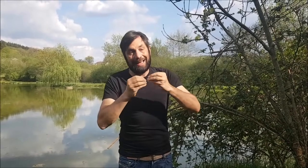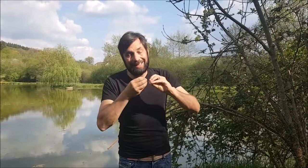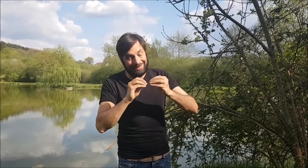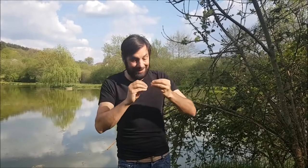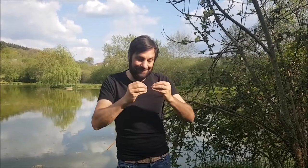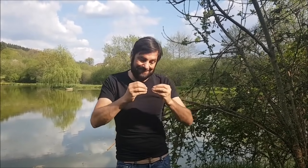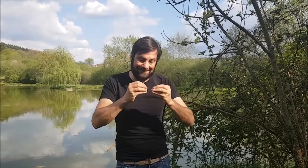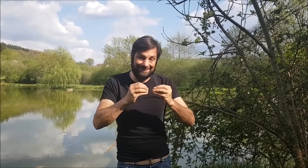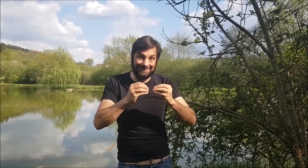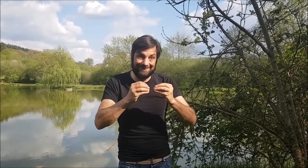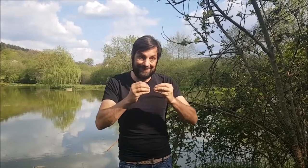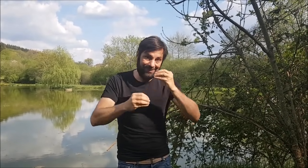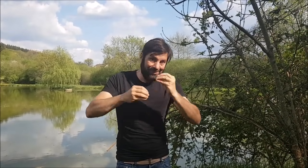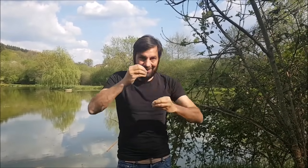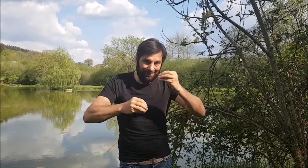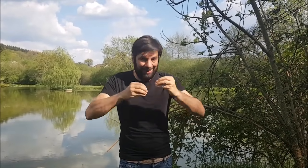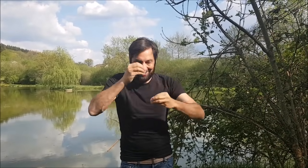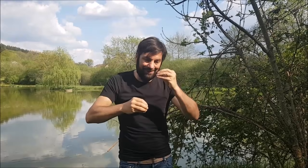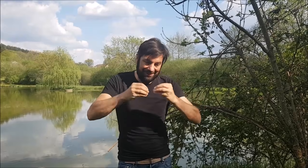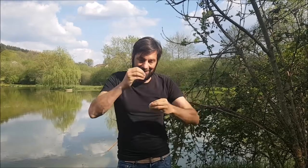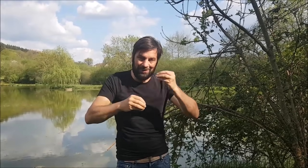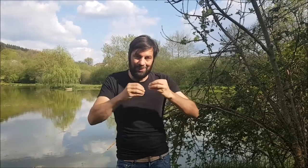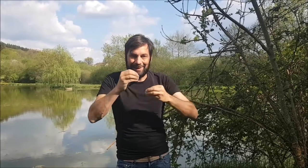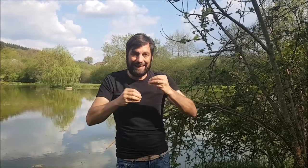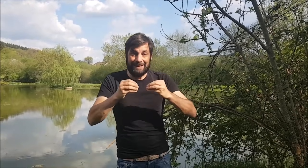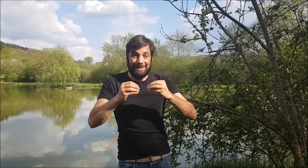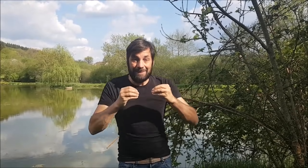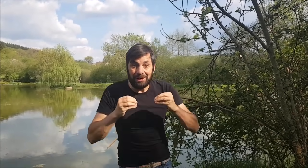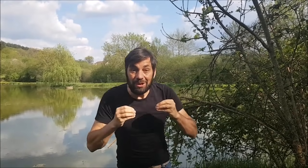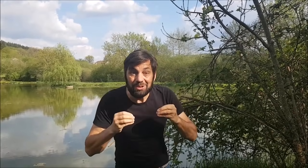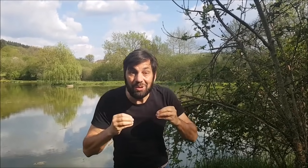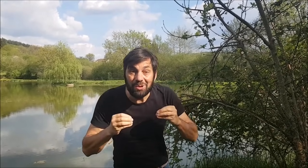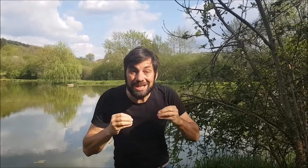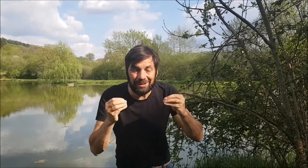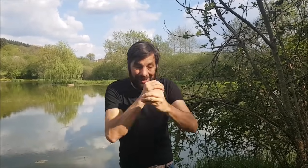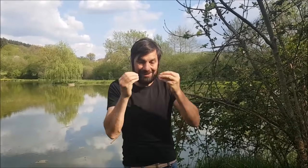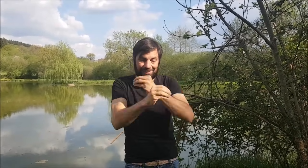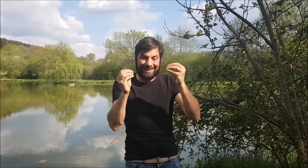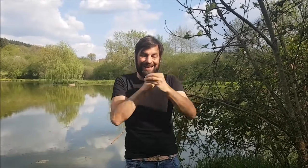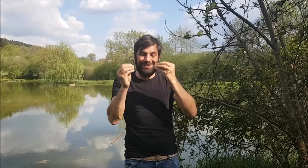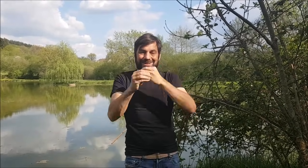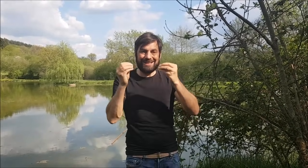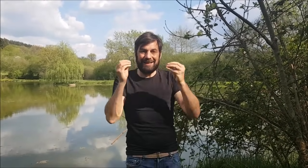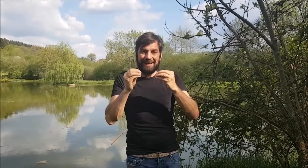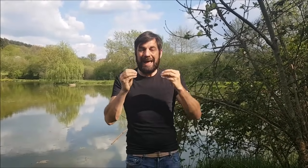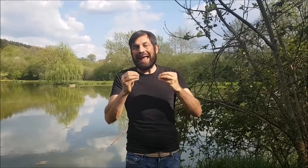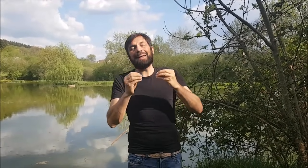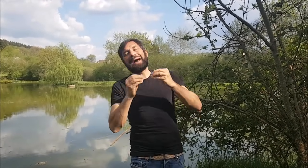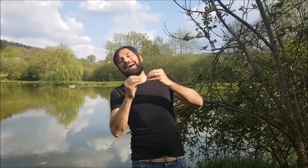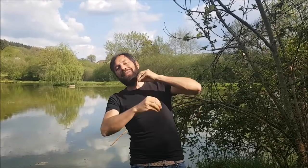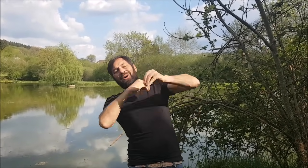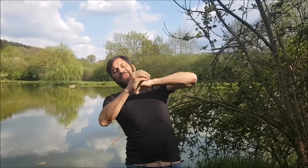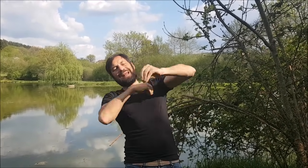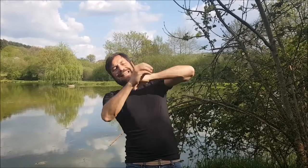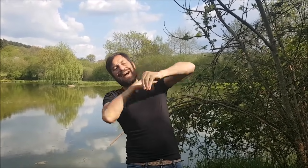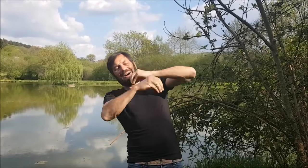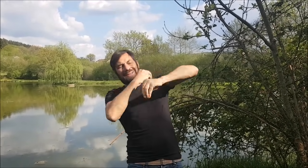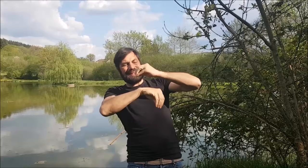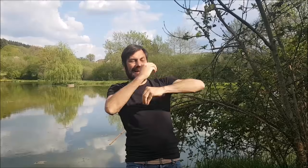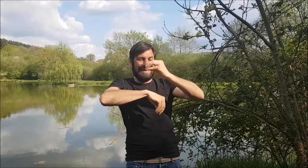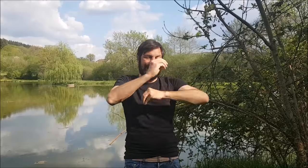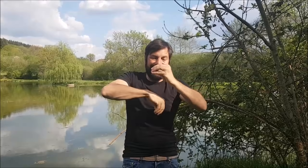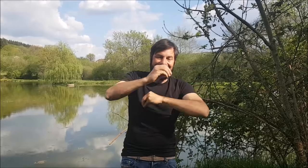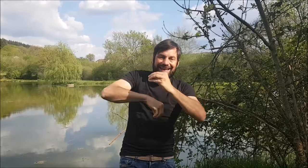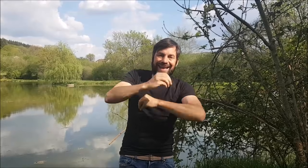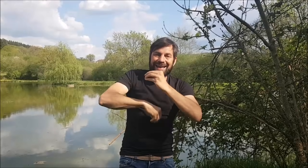elle se regarde de haut en bas, de bas vers le haut, de gauche à droite, de droite à gauche, et même dans tous les